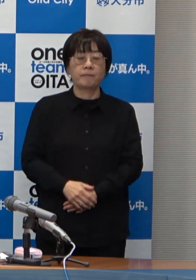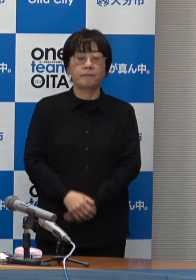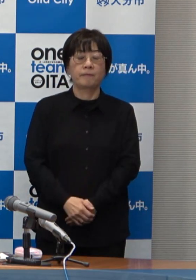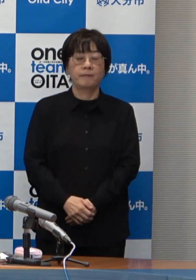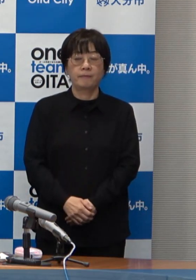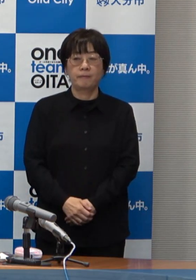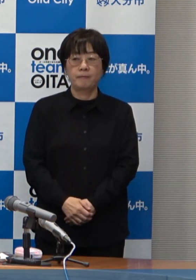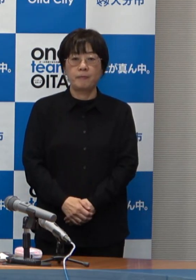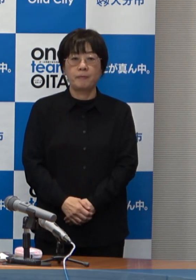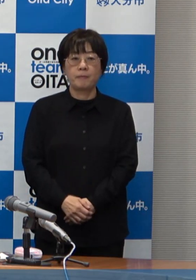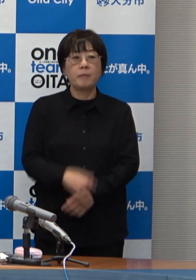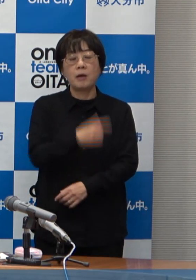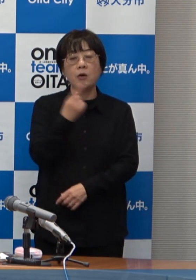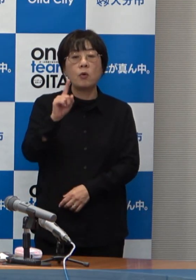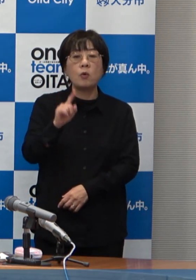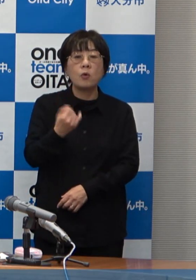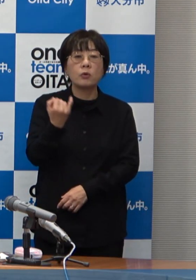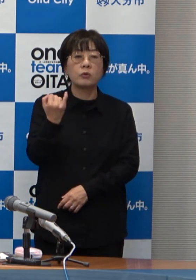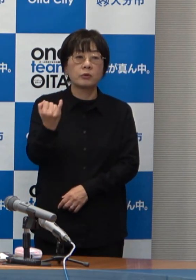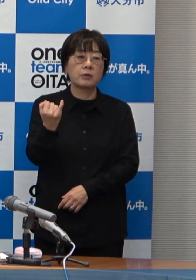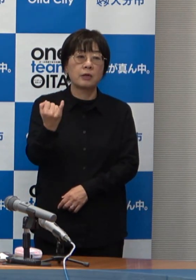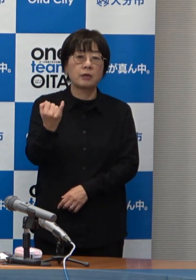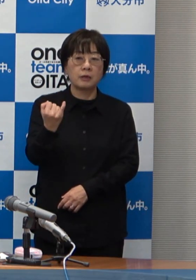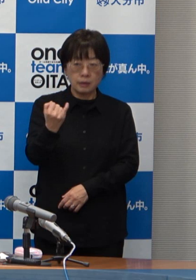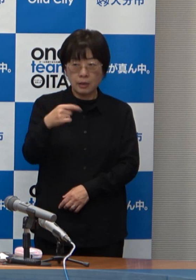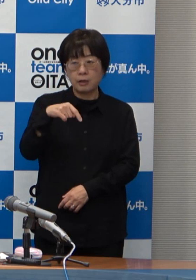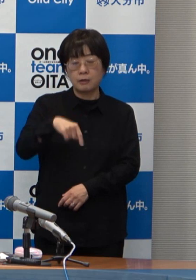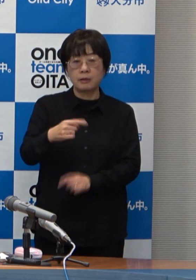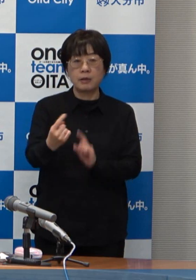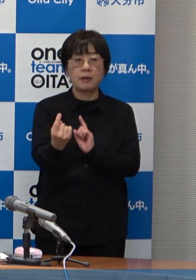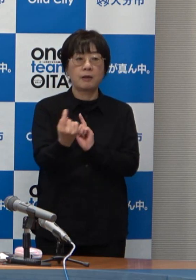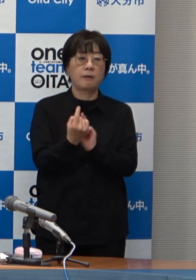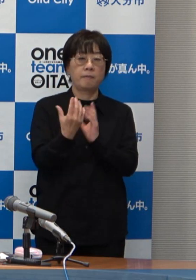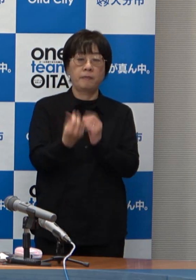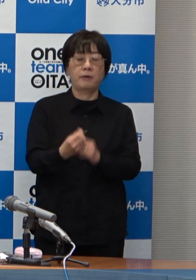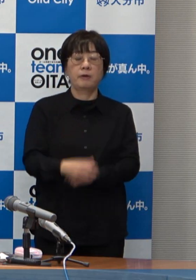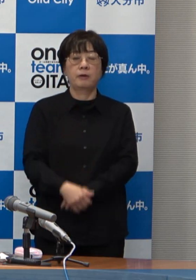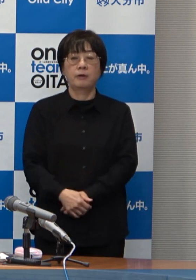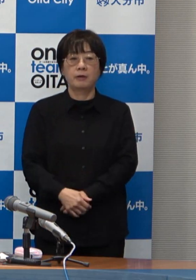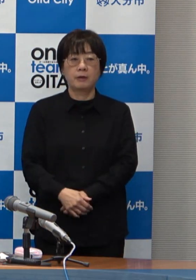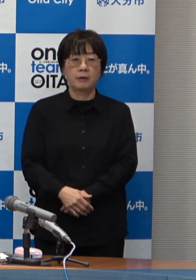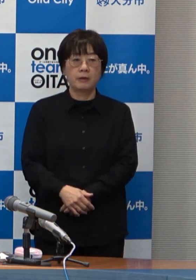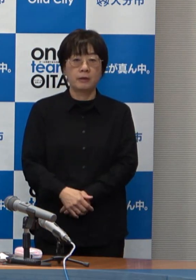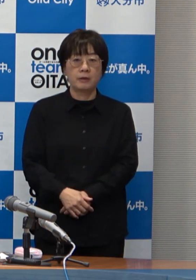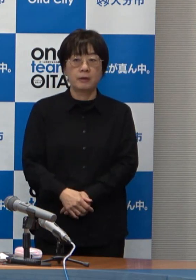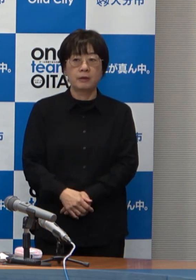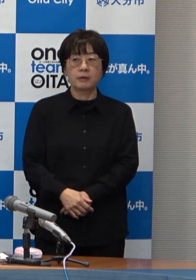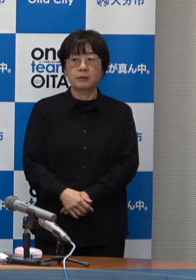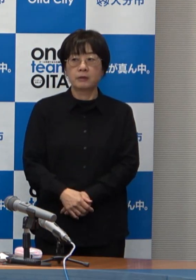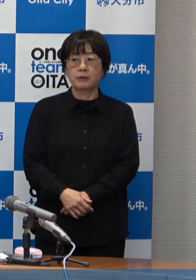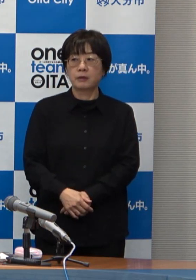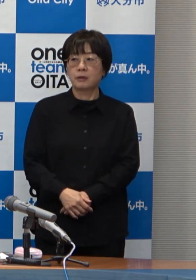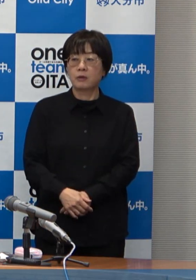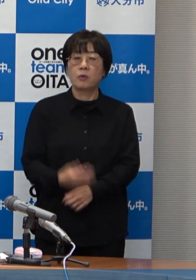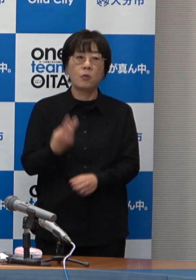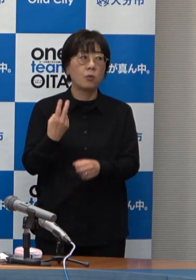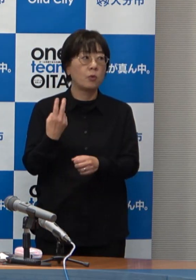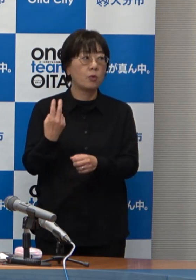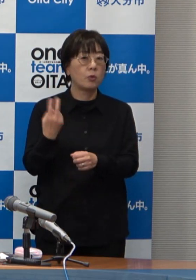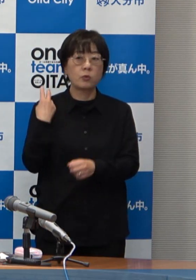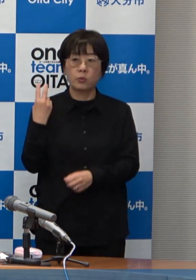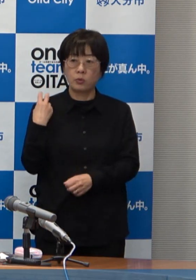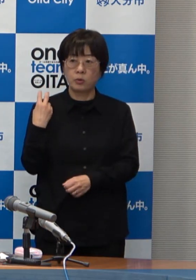あの大野さんお見えになりましたあの県民省のああれ昨日か